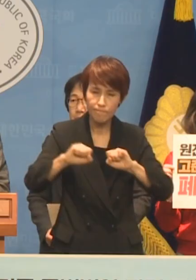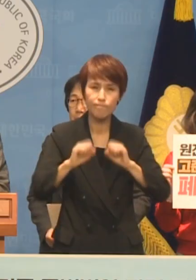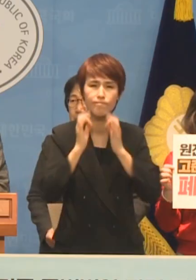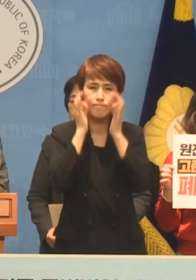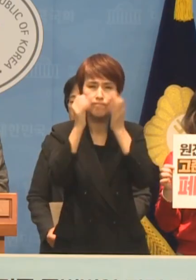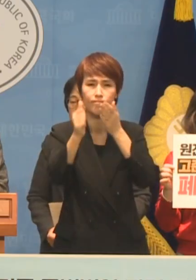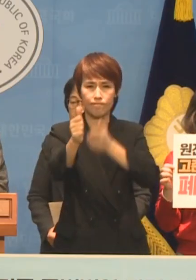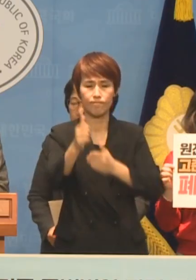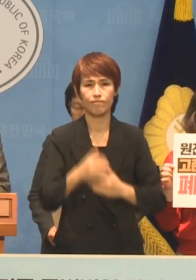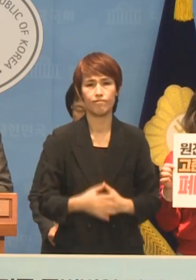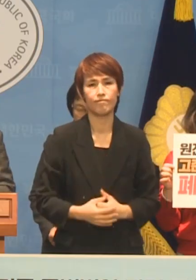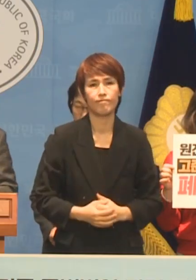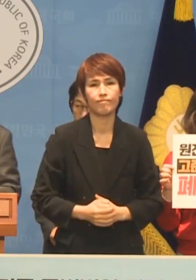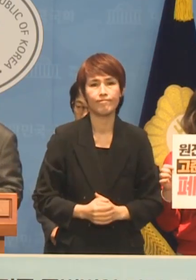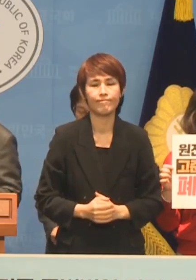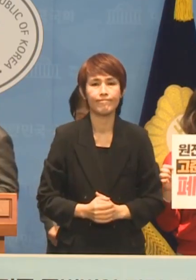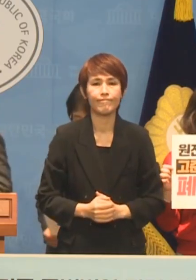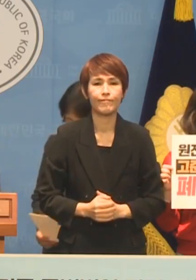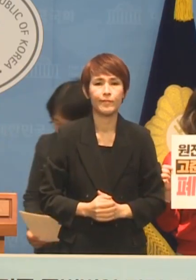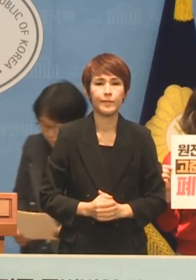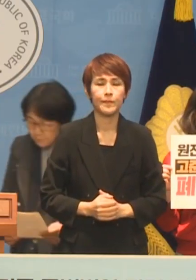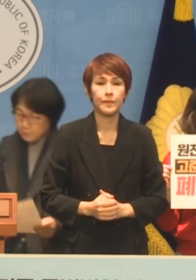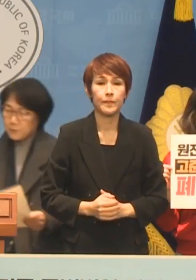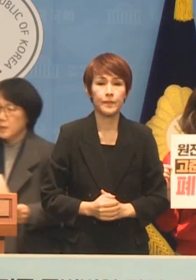주시기 바랍니다. 예, 감사합니다.